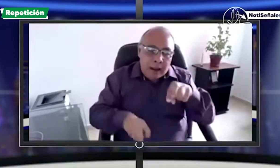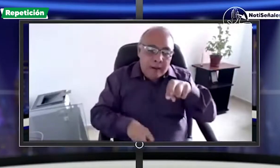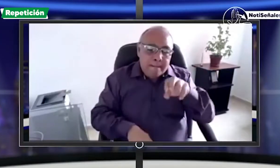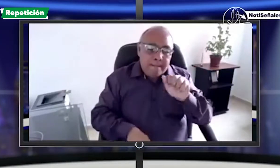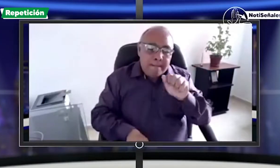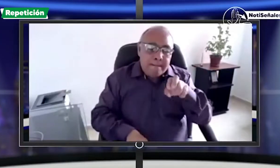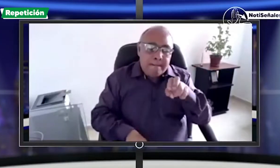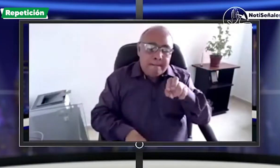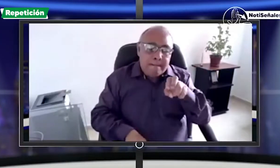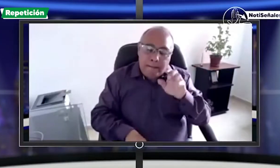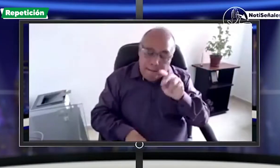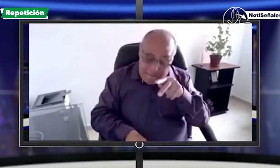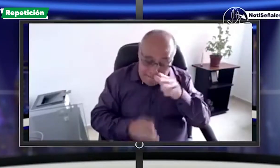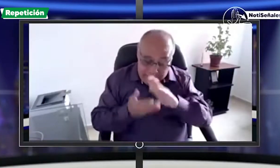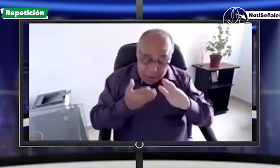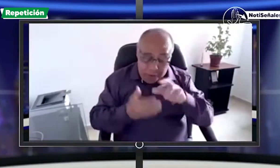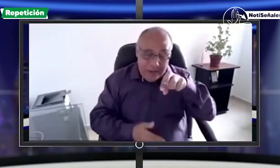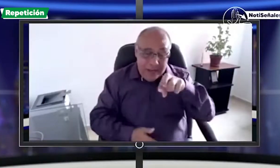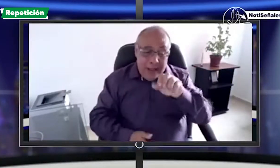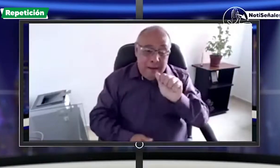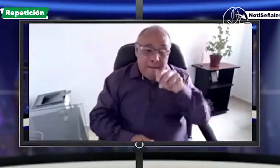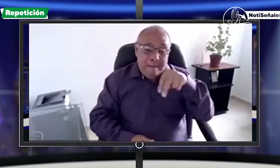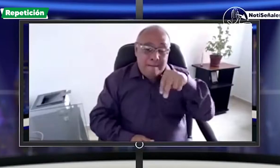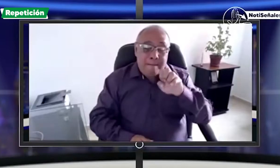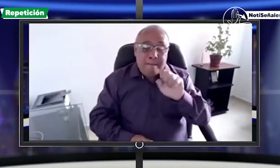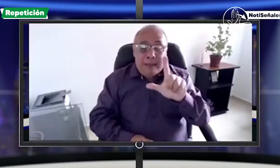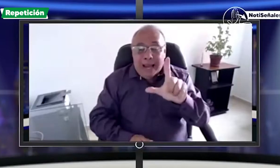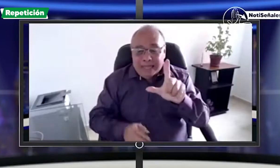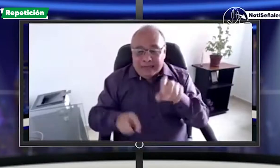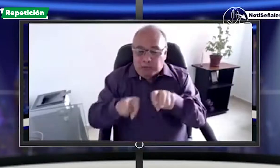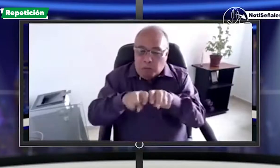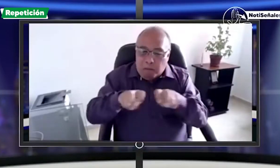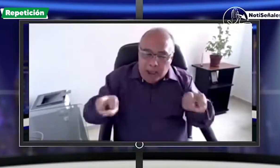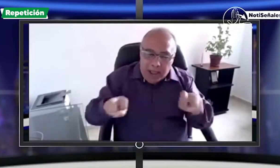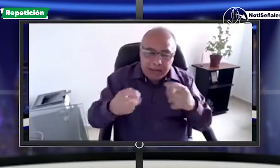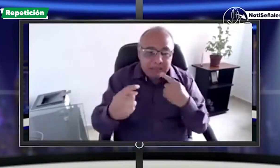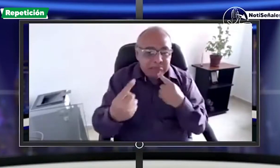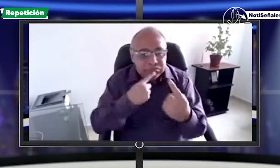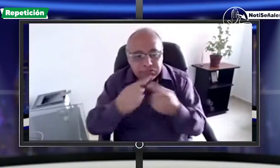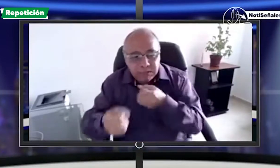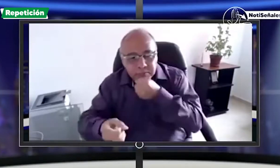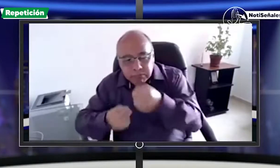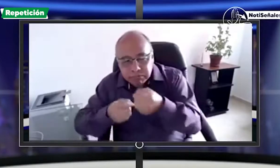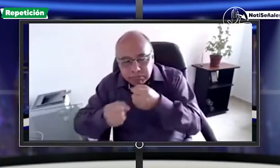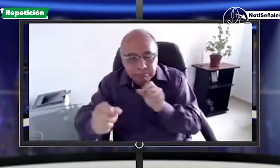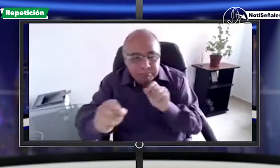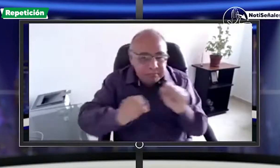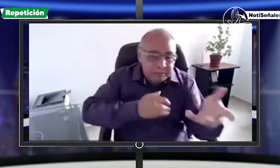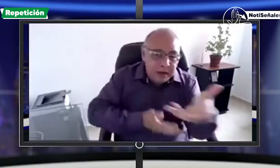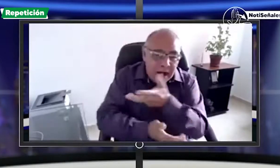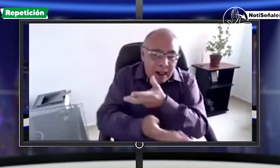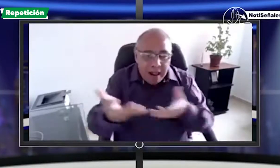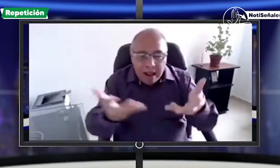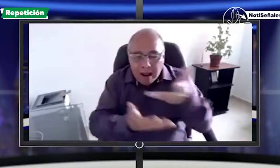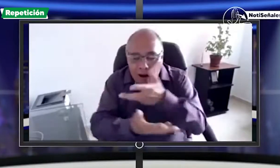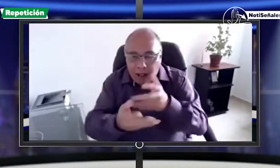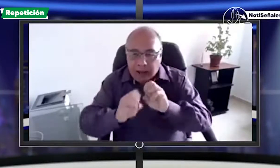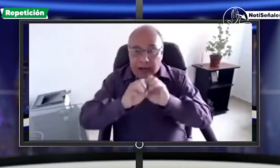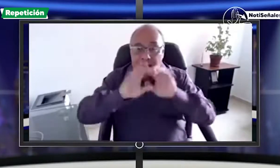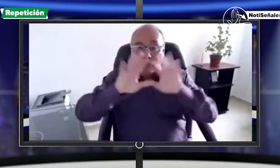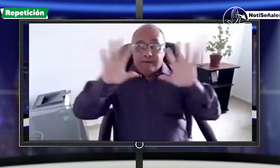dar claridad a esta situación y pues para ello lo vamos a hacer a través de un panel. En este panel pues